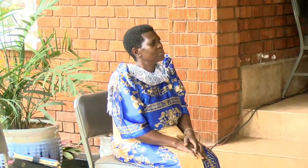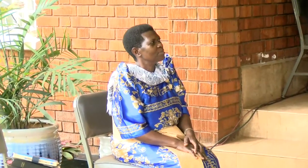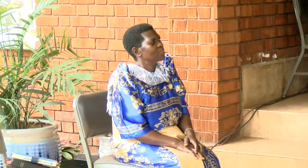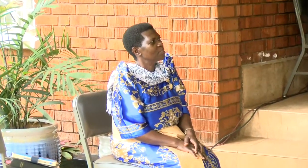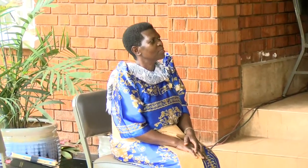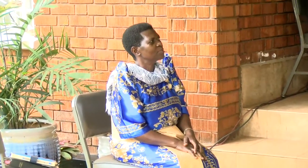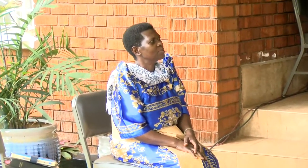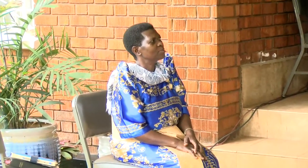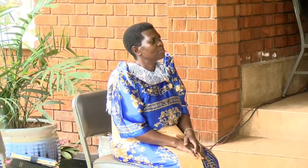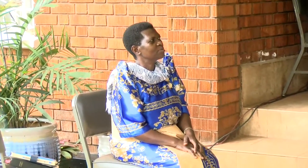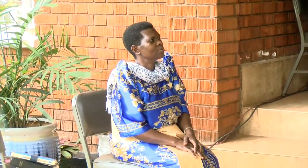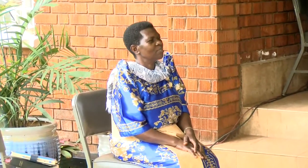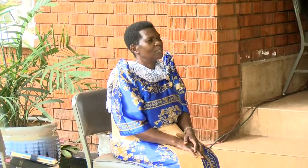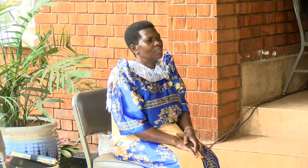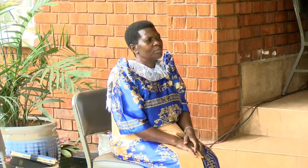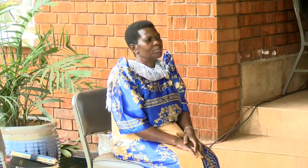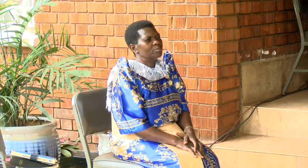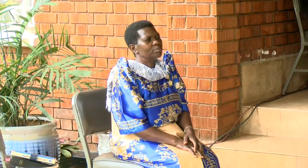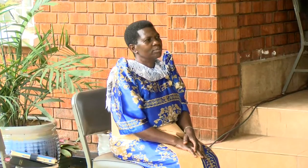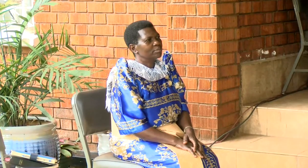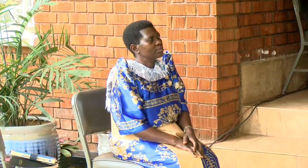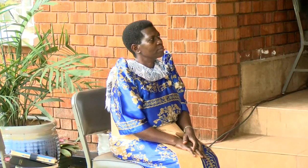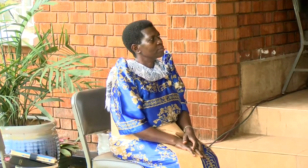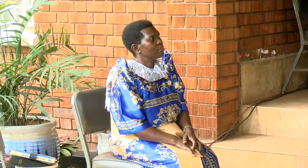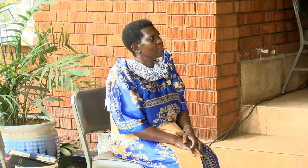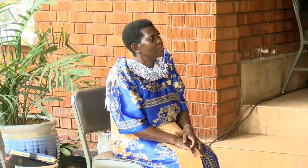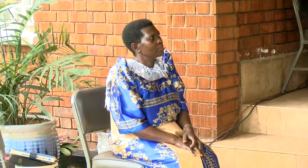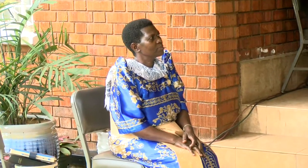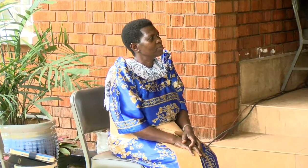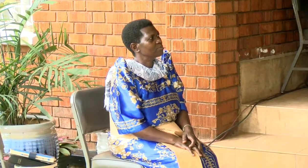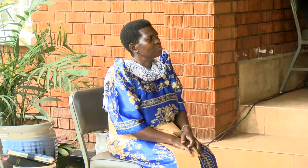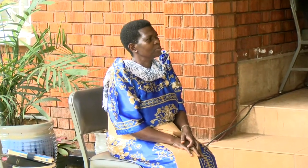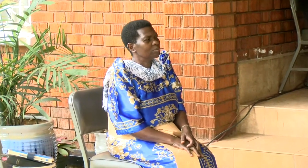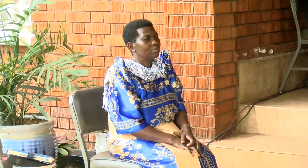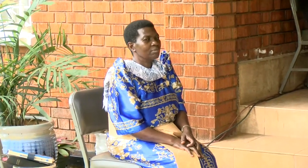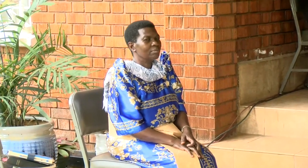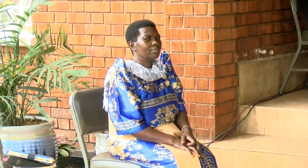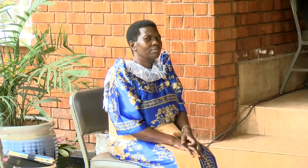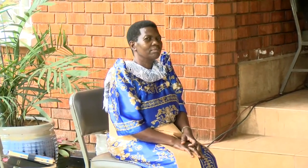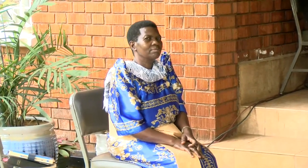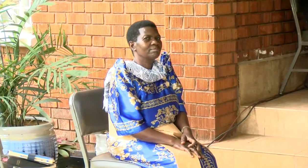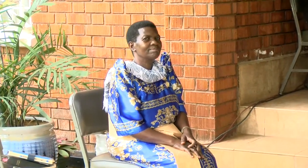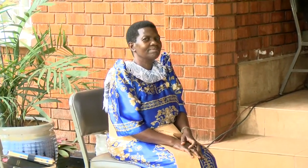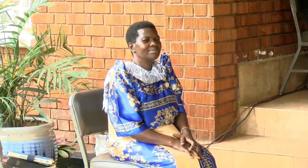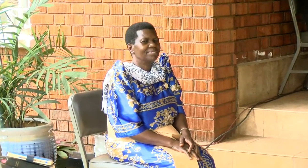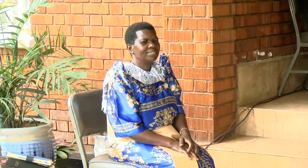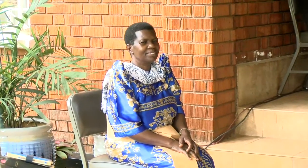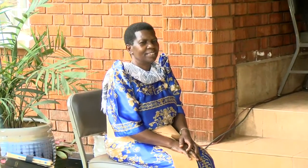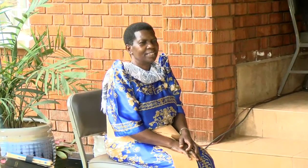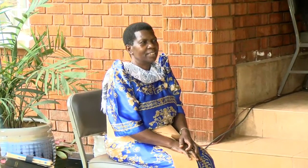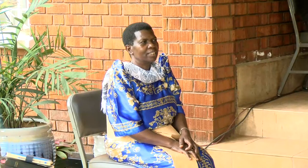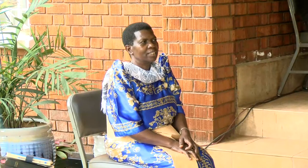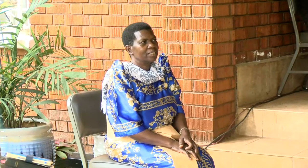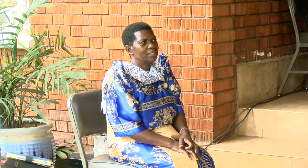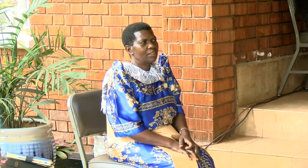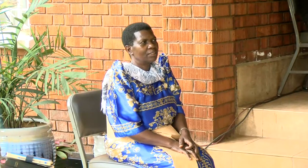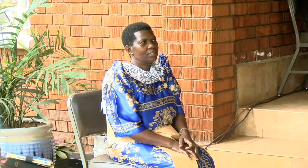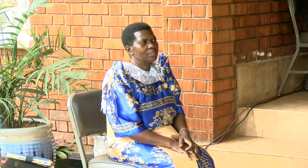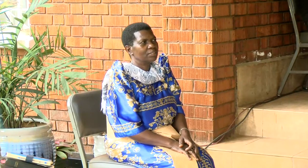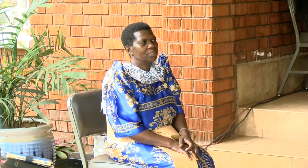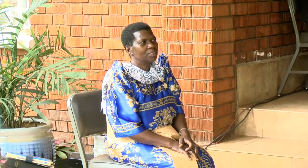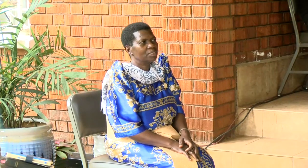Mumusumba, Reverend Captain. Obulako kya Karoni ne Mukama anakireeta. Mukama yeebazibwe. Bwe yasabira Maama